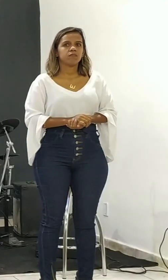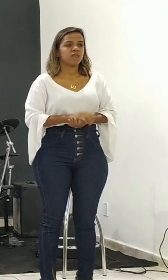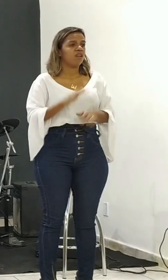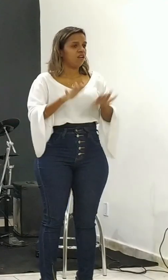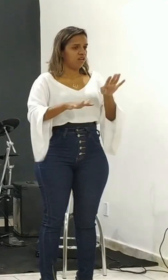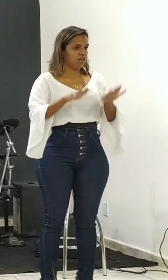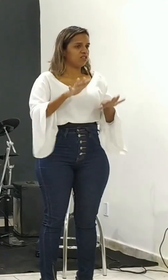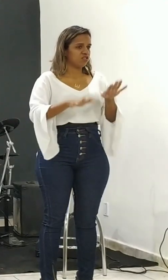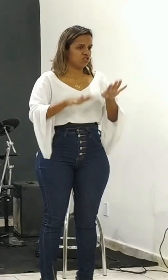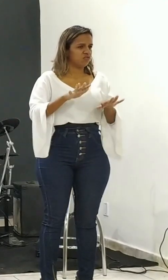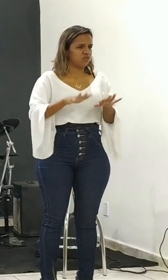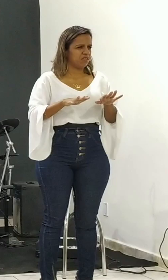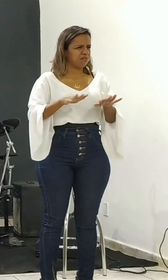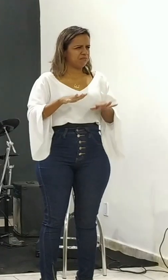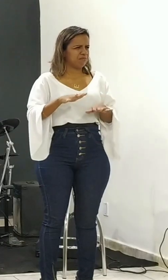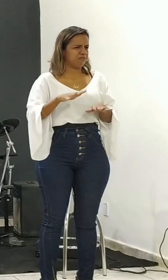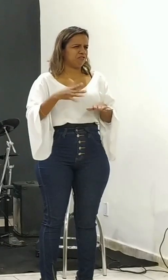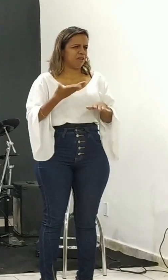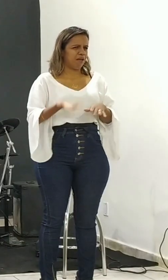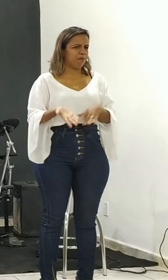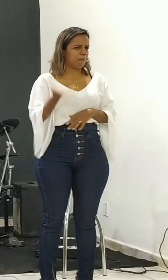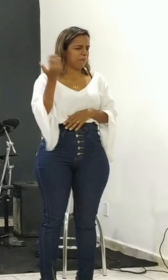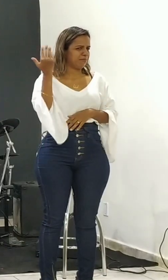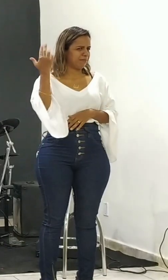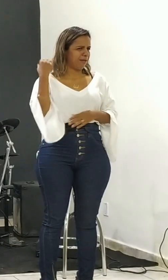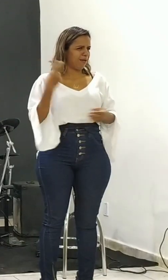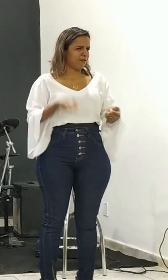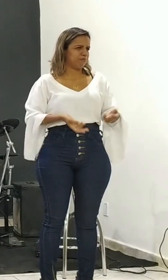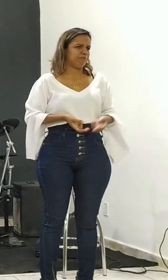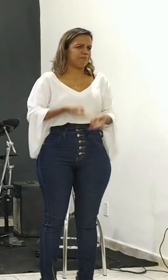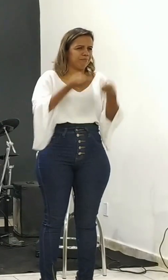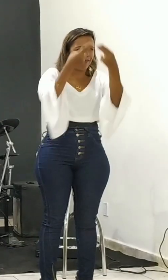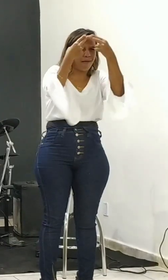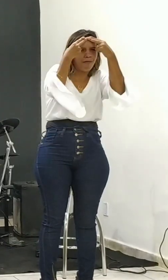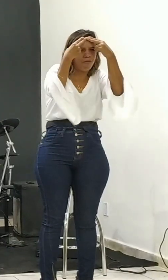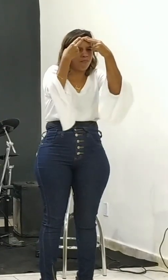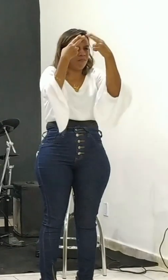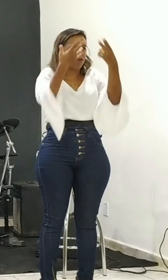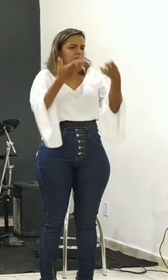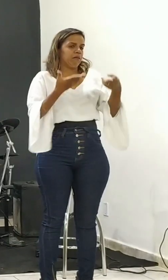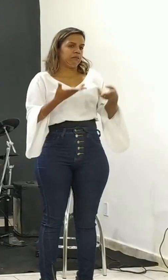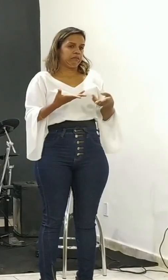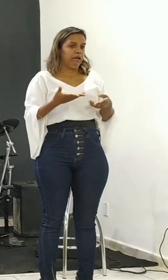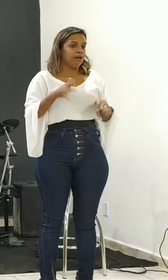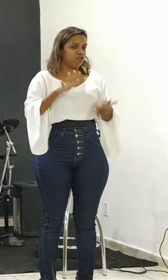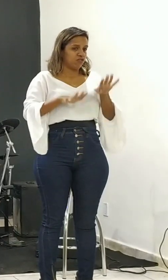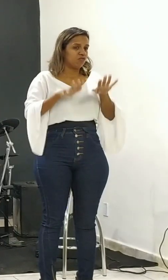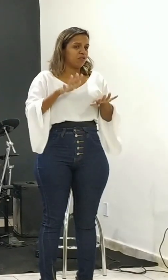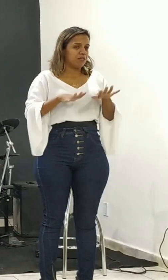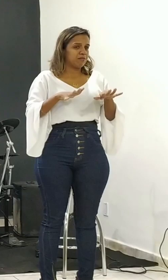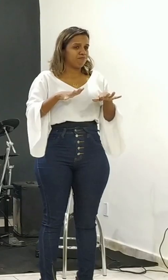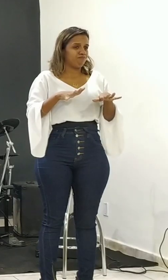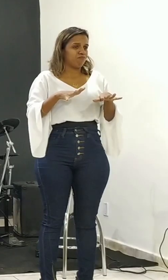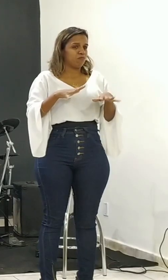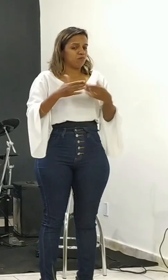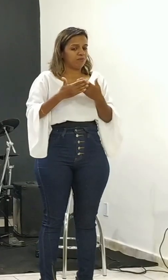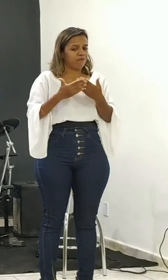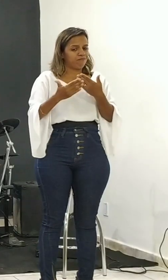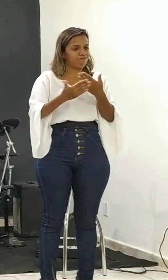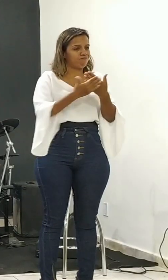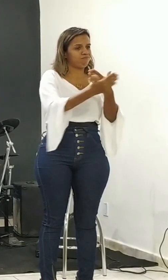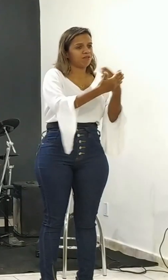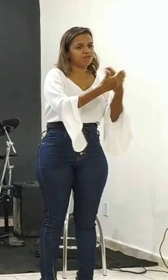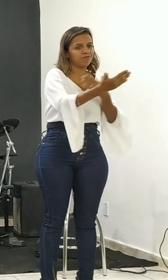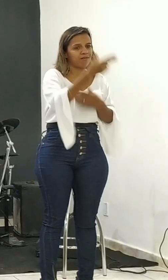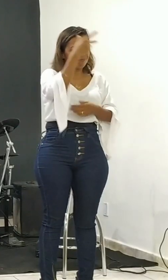Às vezes a gente, por ter sofrido, por ter sido machucado, né? A tendência que nós temos é nos afastar